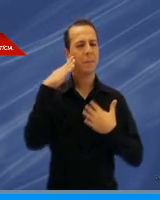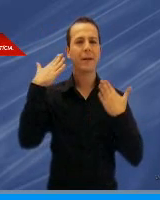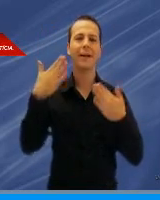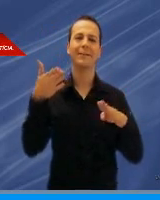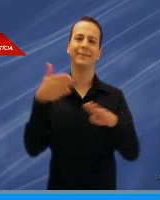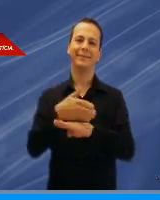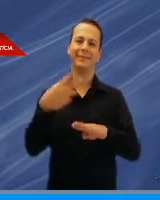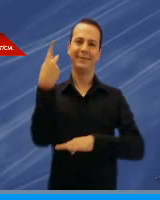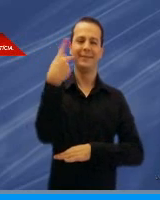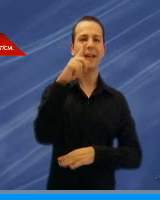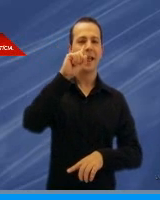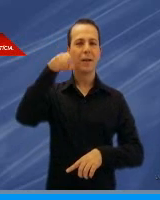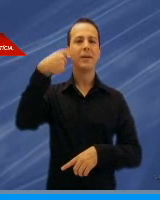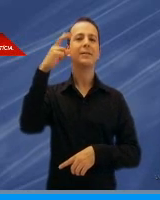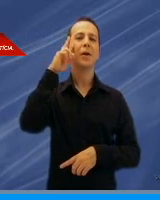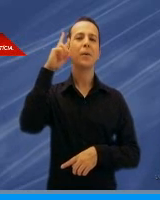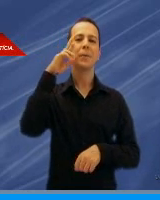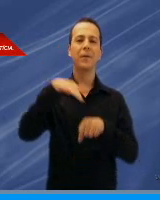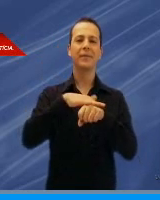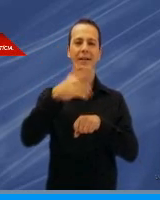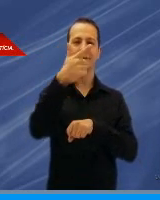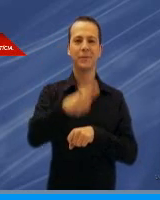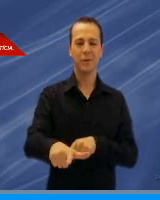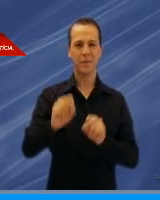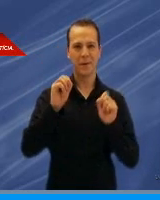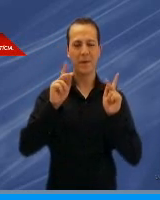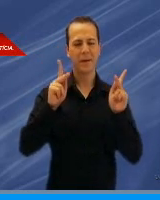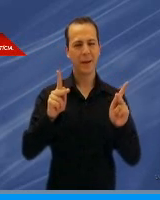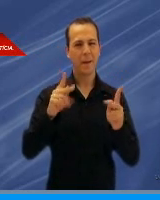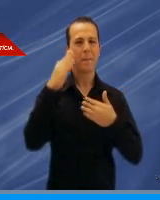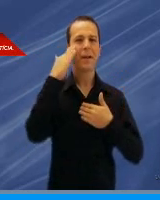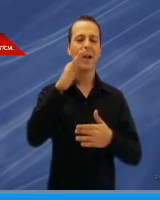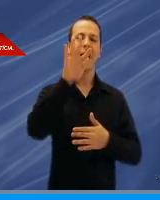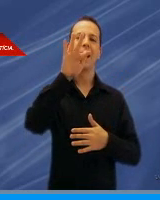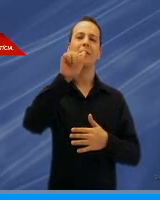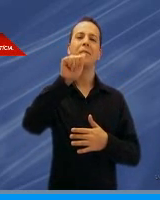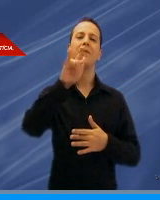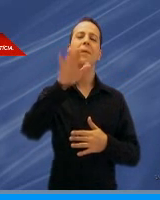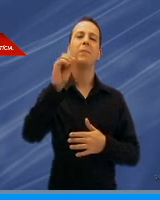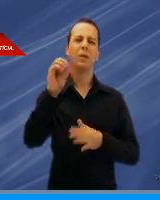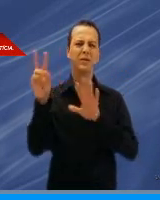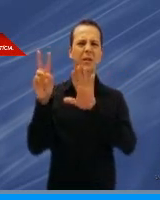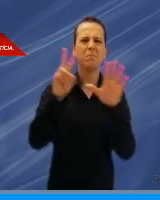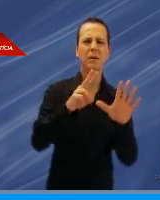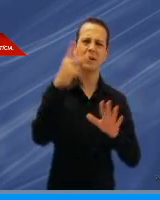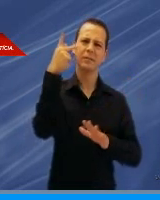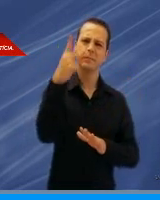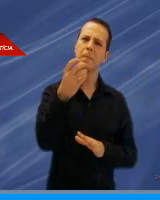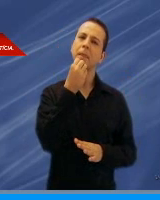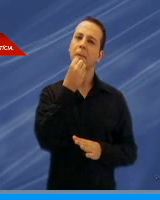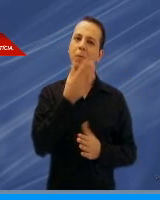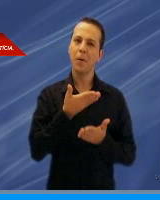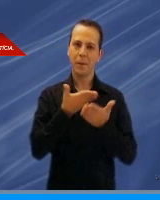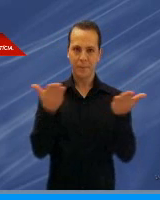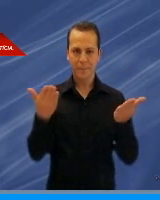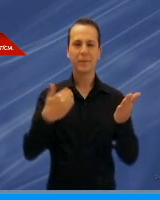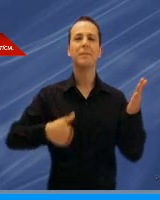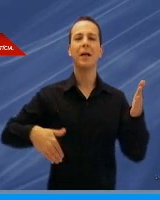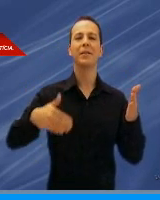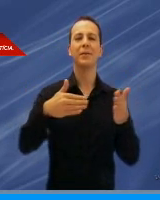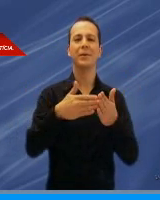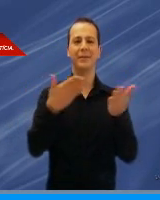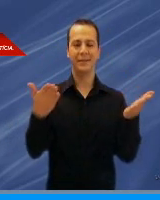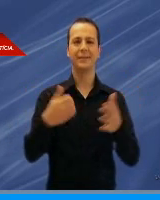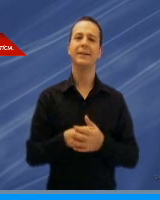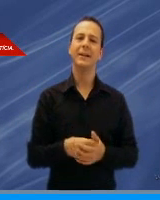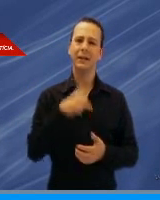pela participação. A gente volta a se falar na segunda. Fechado, Fabiola. Então, uma grande semana para você e para todos que nos ouvem. Para todos. É